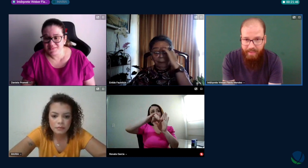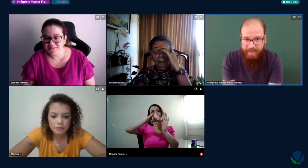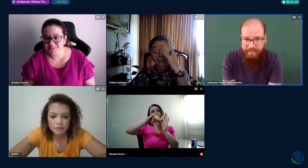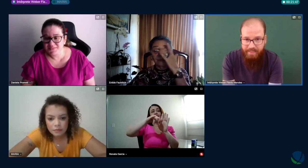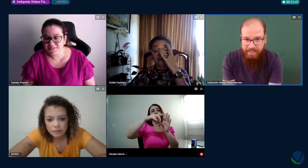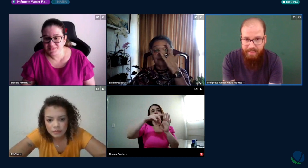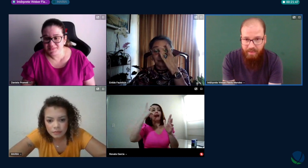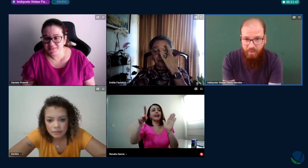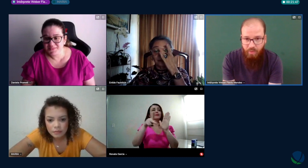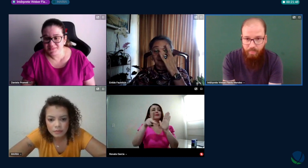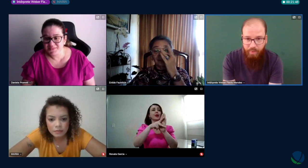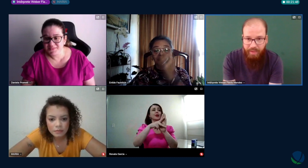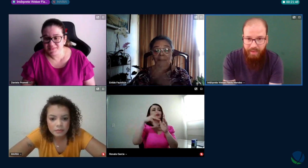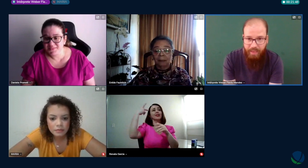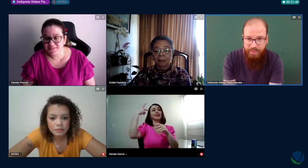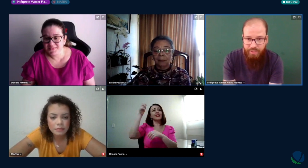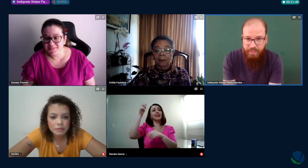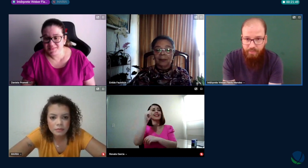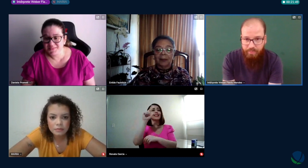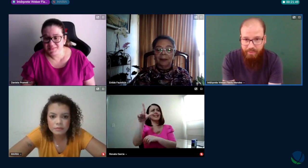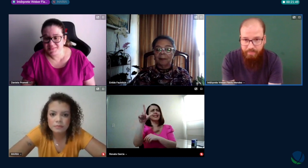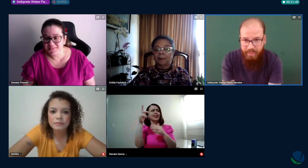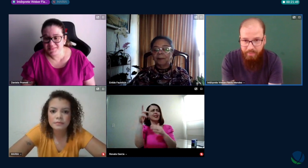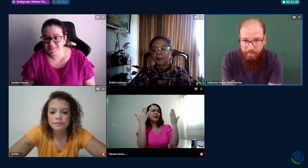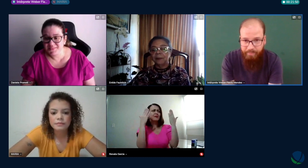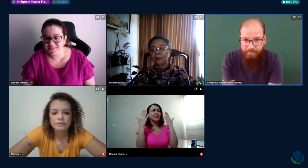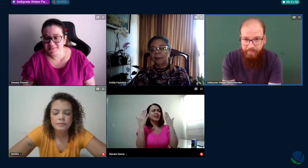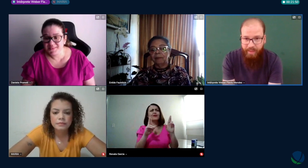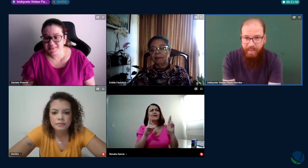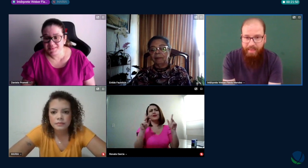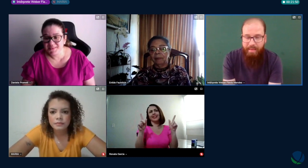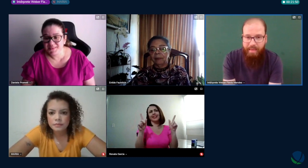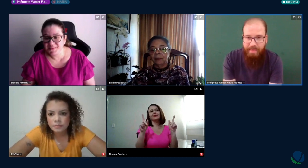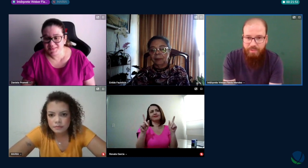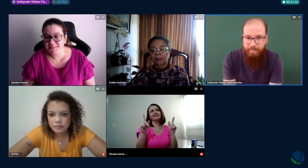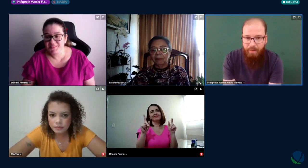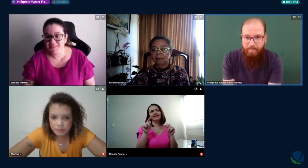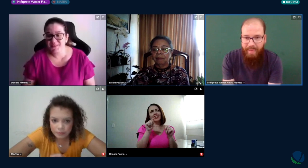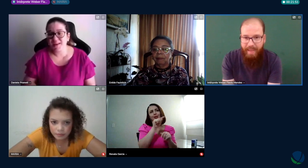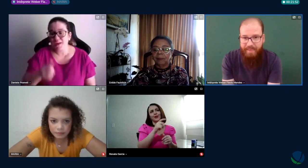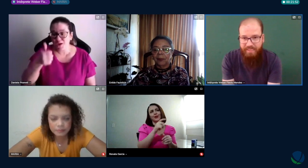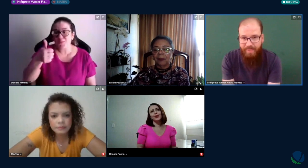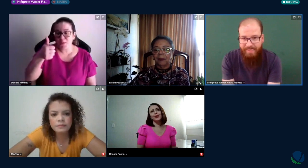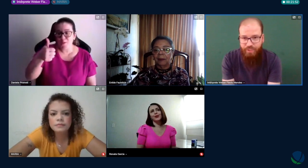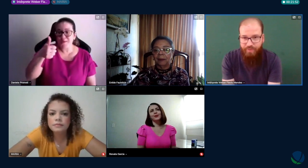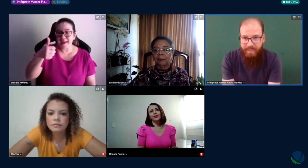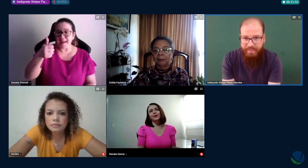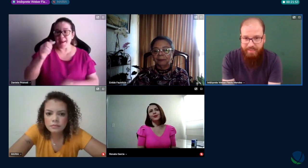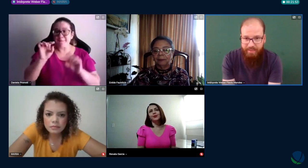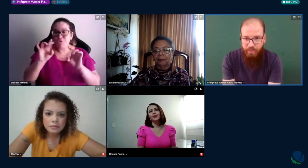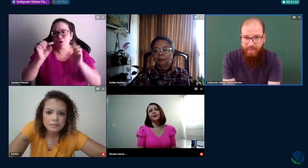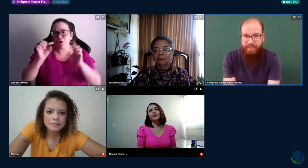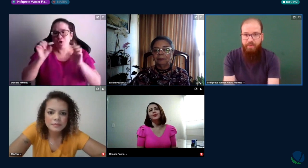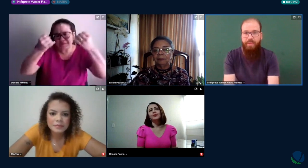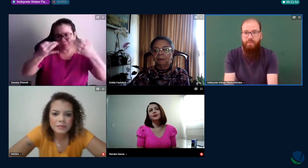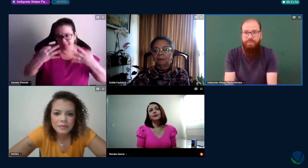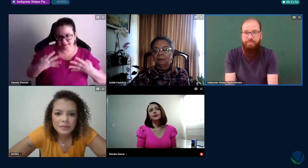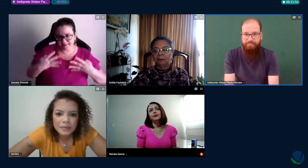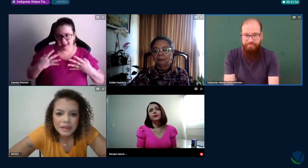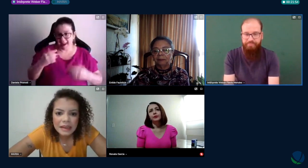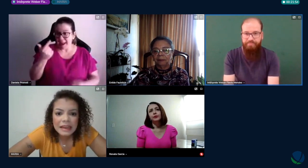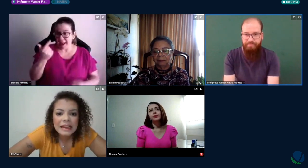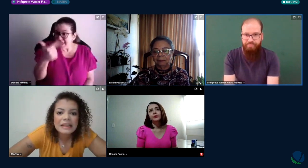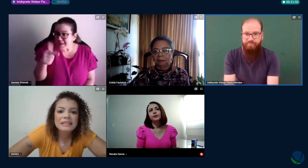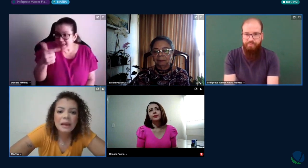polegar, e assim com o polegar e o dedo mínimo. E aí era só para comparar mesmo essa diferença entre uma língua e